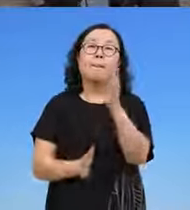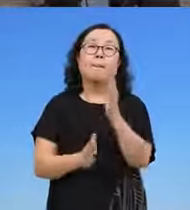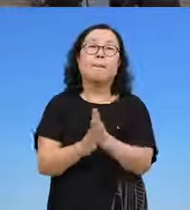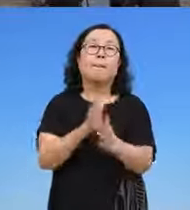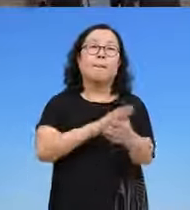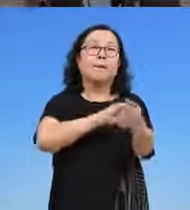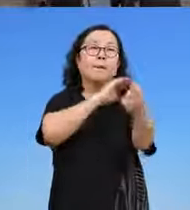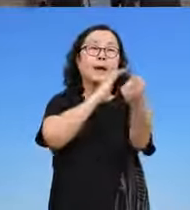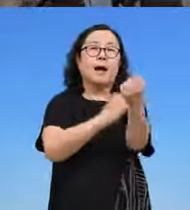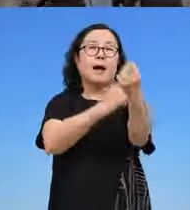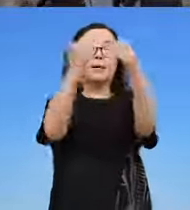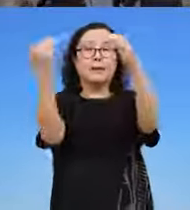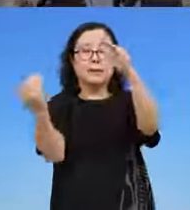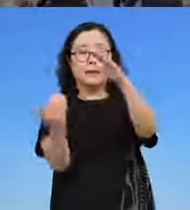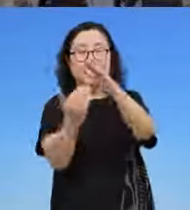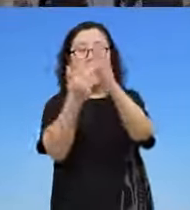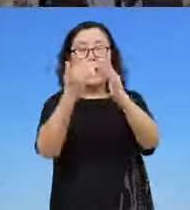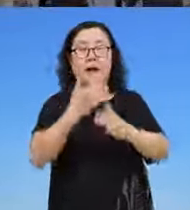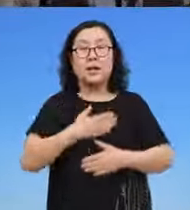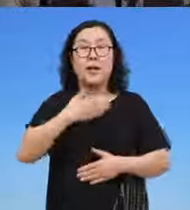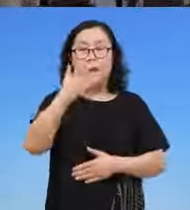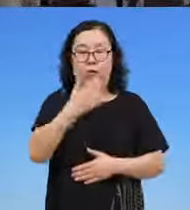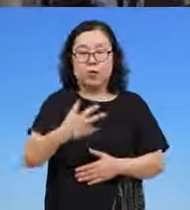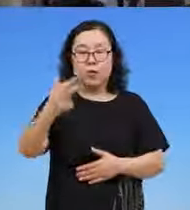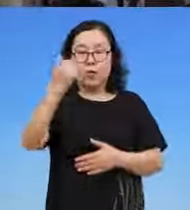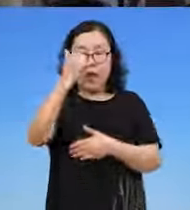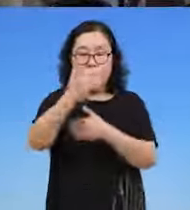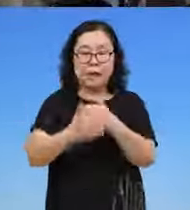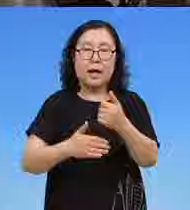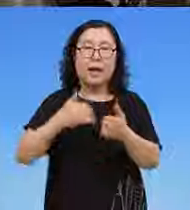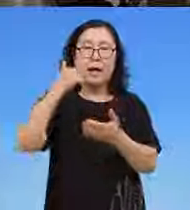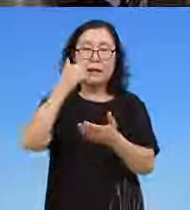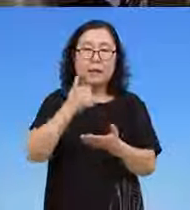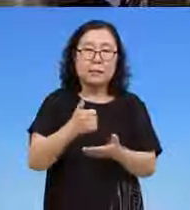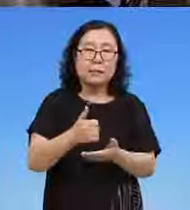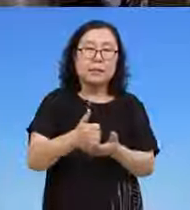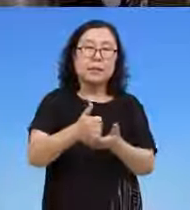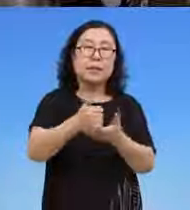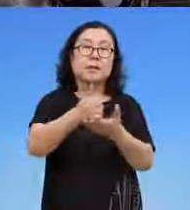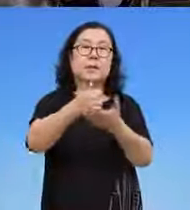선포합니다. 전능하신 나의 주 하나님은